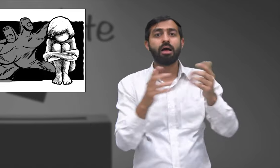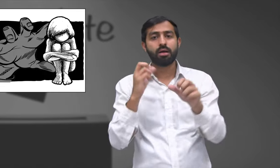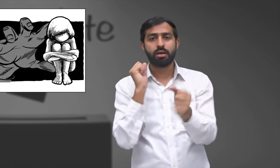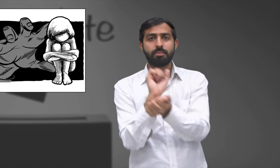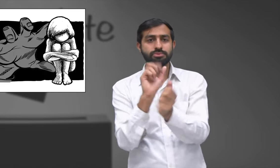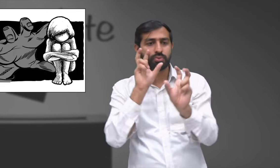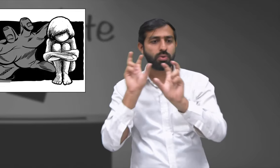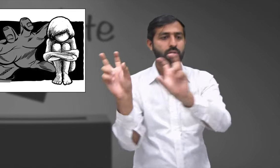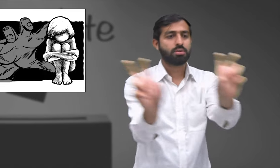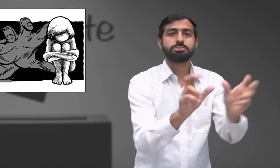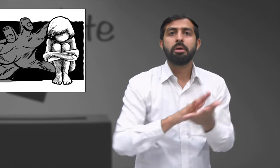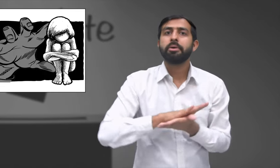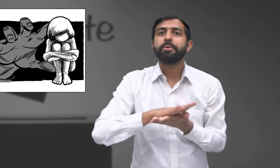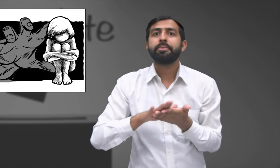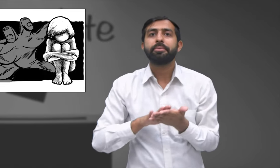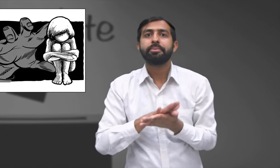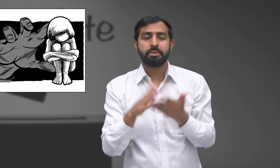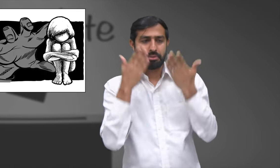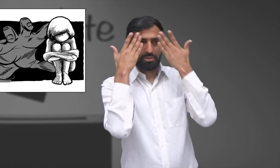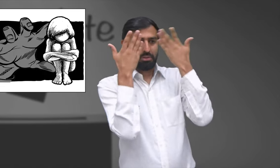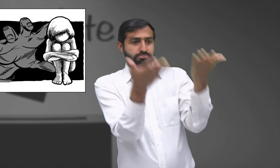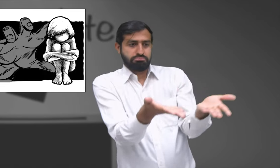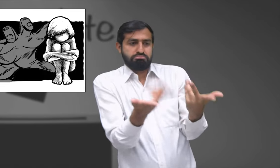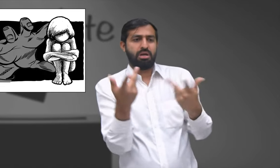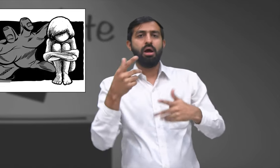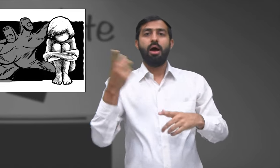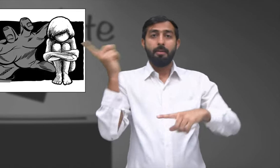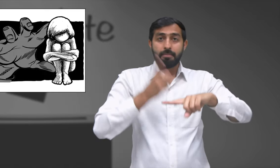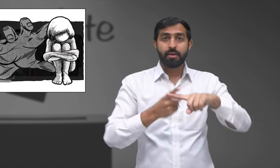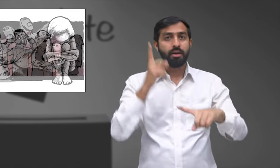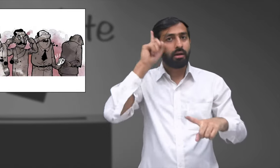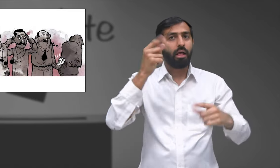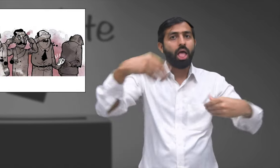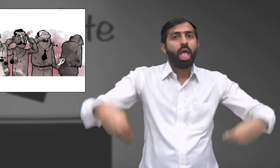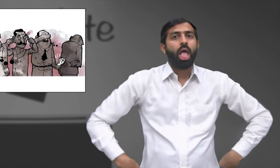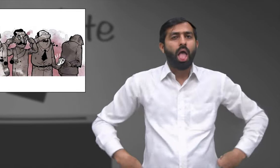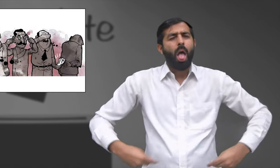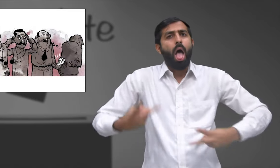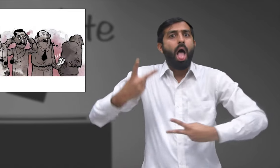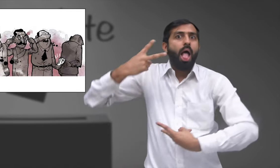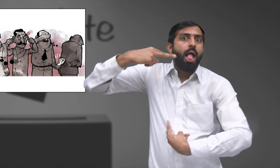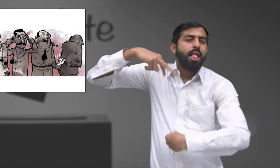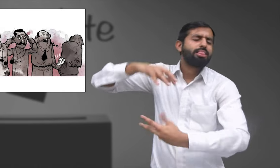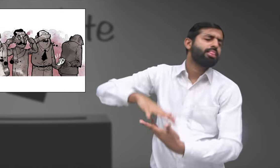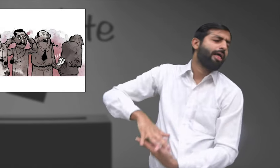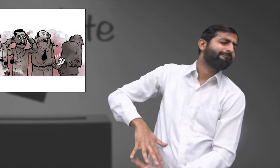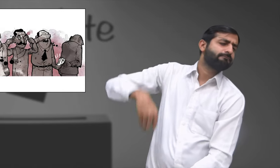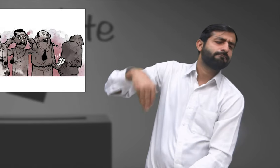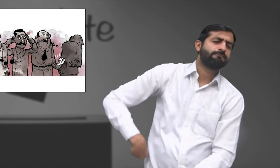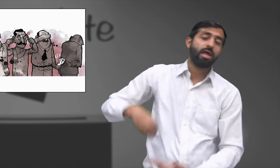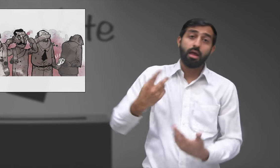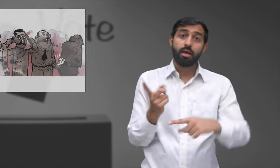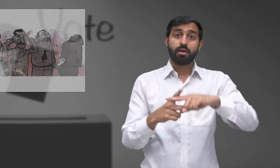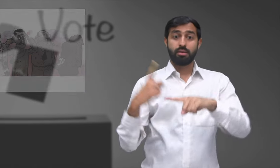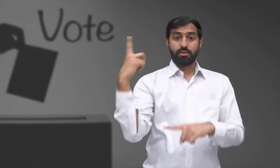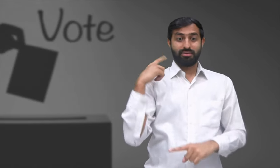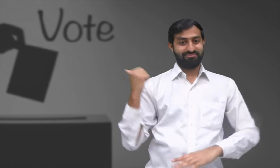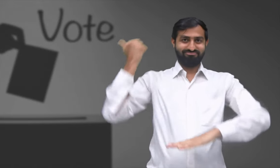एवं सामाजिक सुरक्षा का अभाव होगा इसके अलावा भ्रष्टाचार में भी बढ़ोतरी होगी